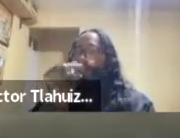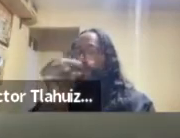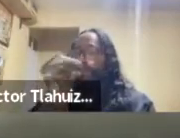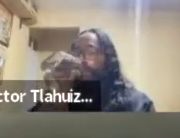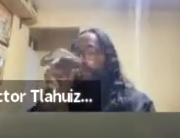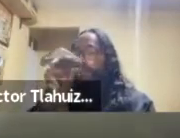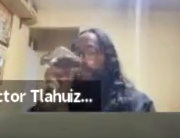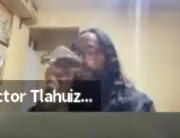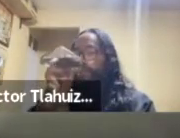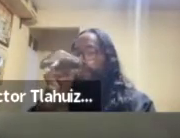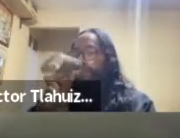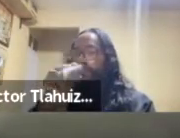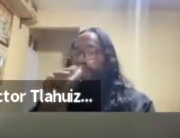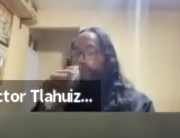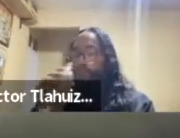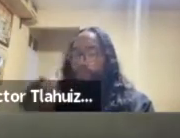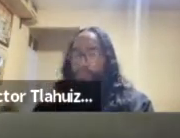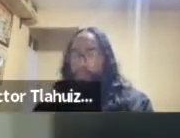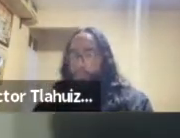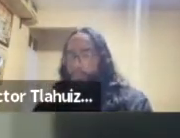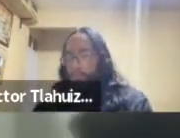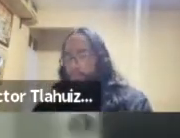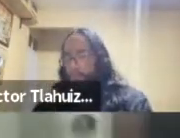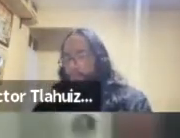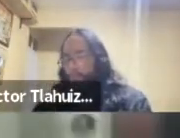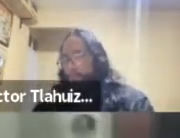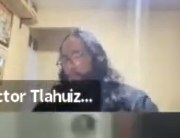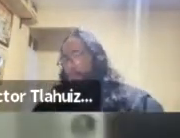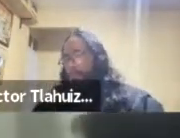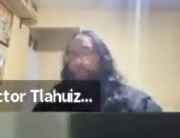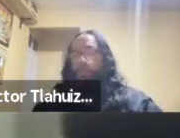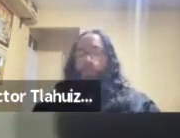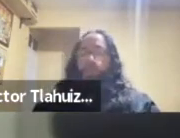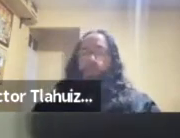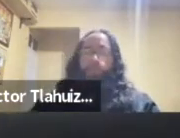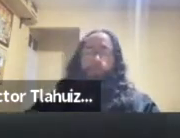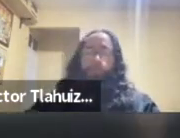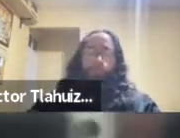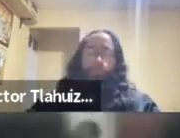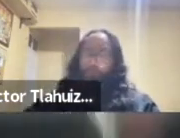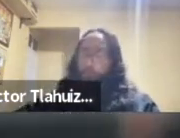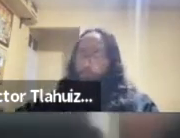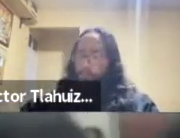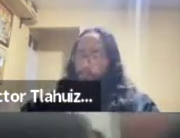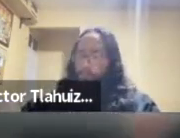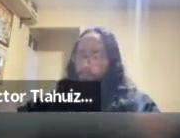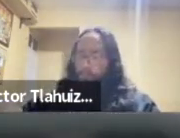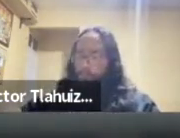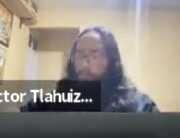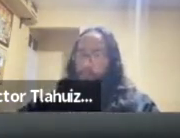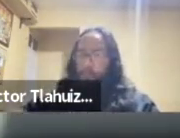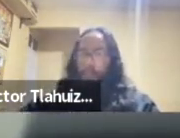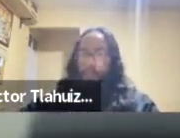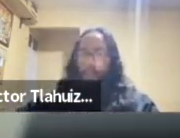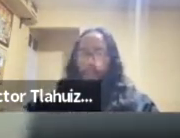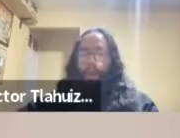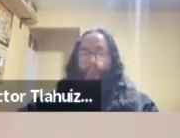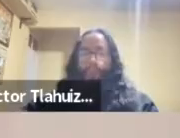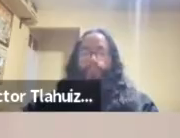misma. El neoliberalismo ha penetrado la sociedad chilena hasta en sus fibras más